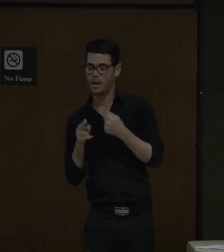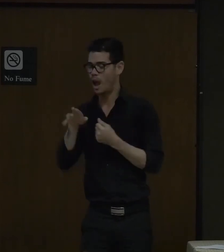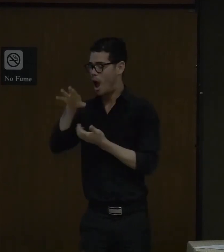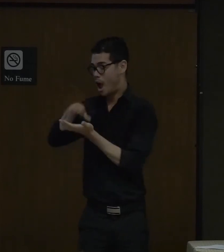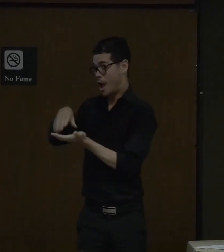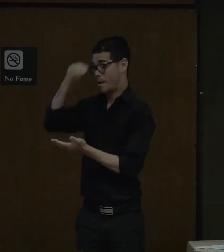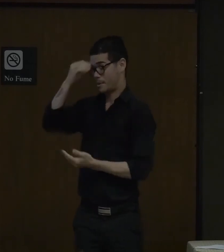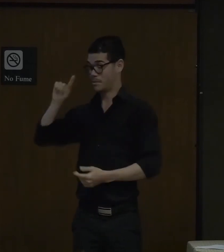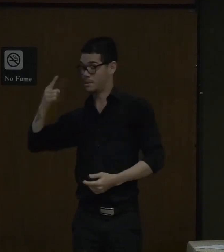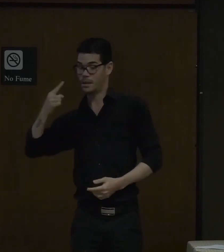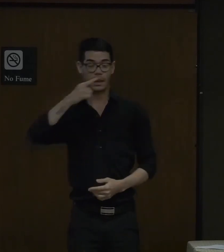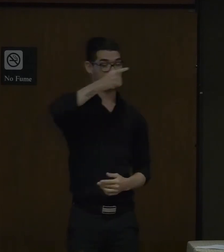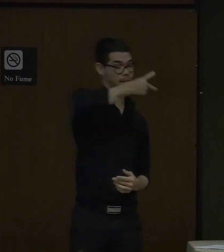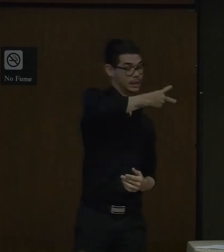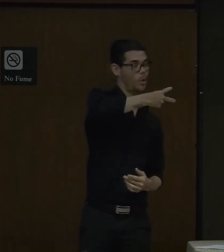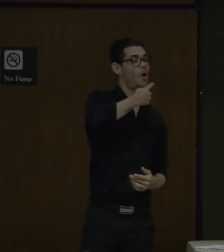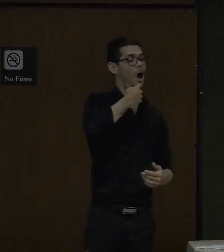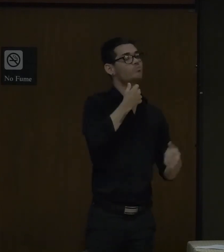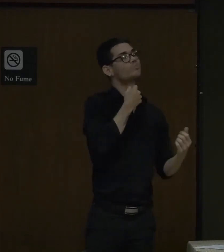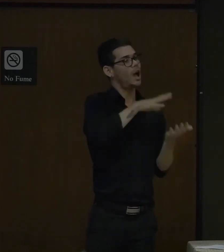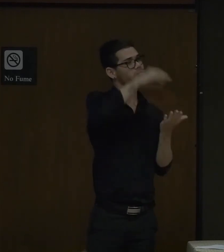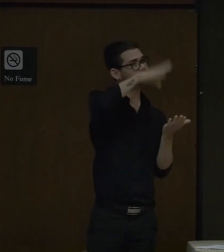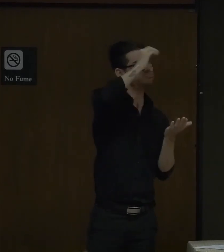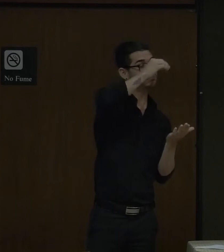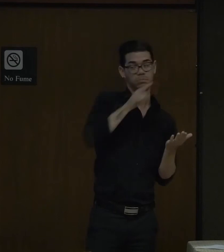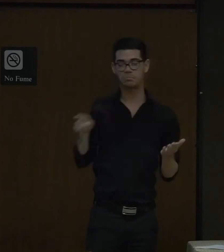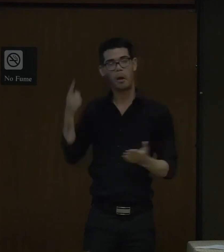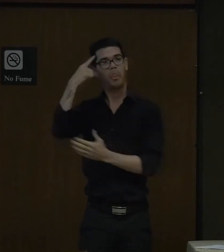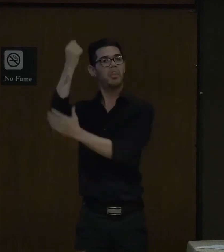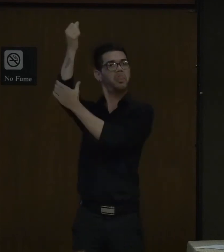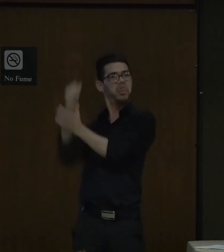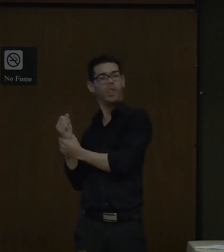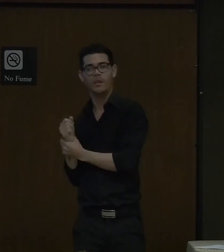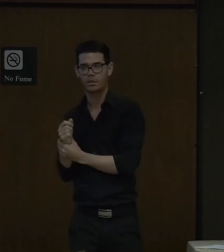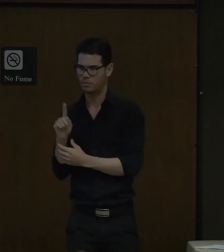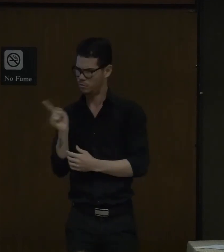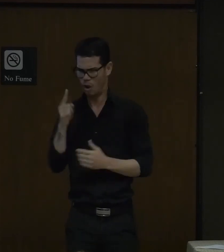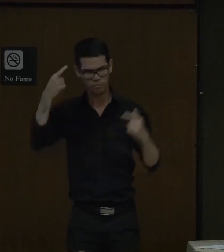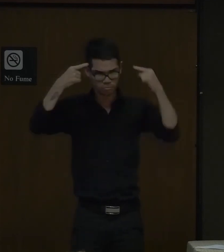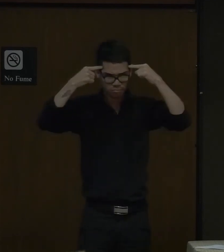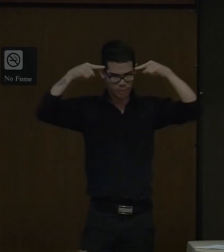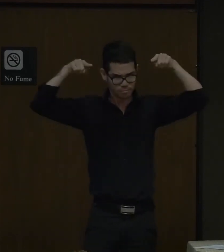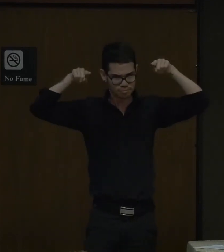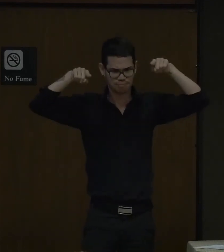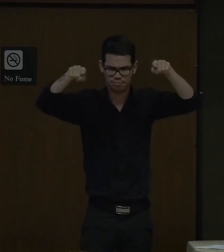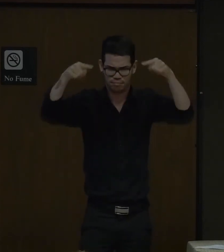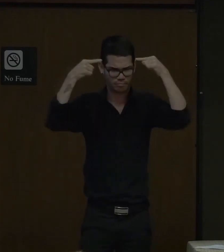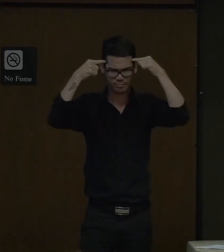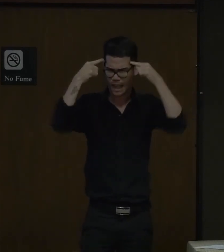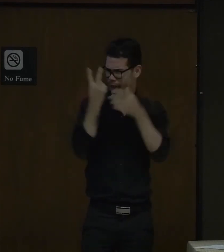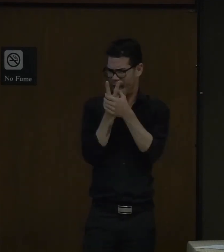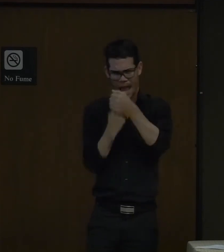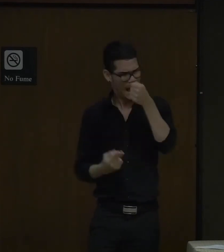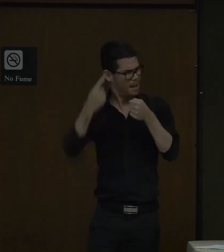Los bilingües siempre tienen las 2 lenguas activas todo el tiempo, ¿no? Entonces, por ejemplo, aquí en este gráfico tengo